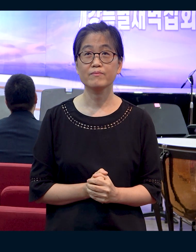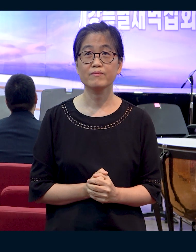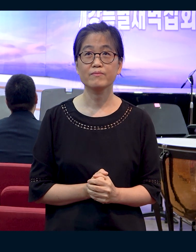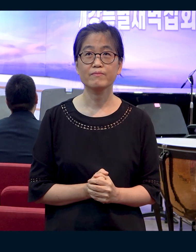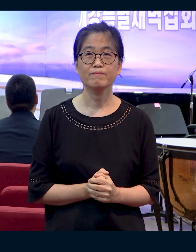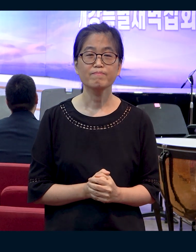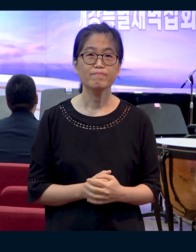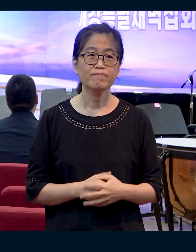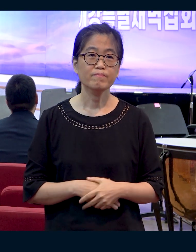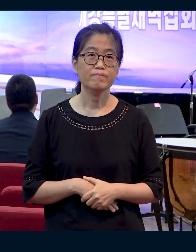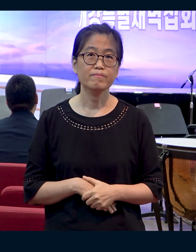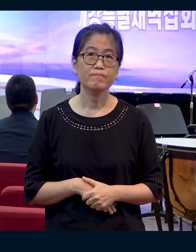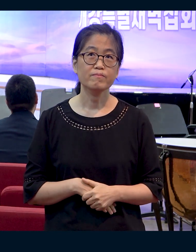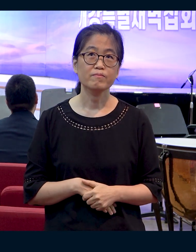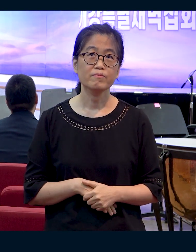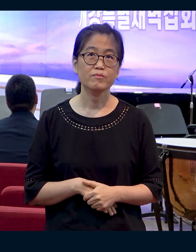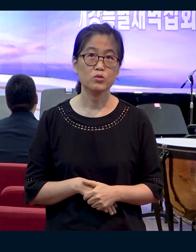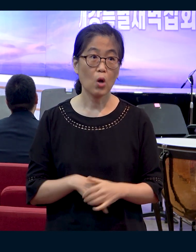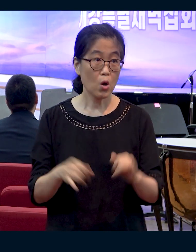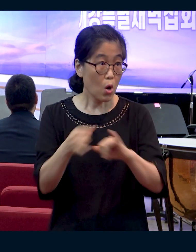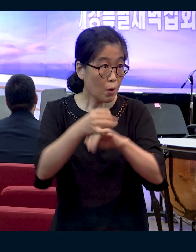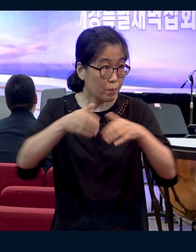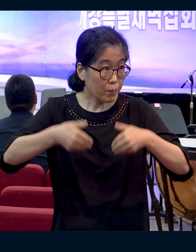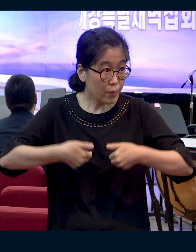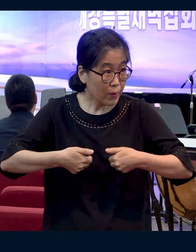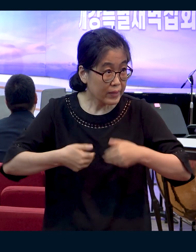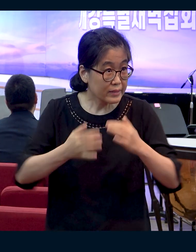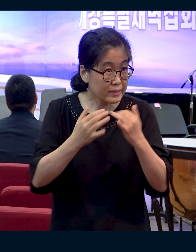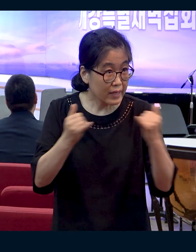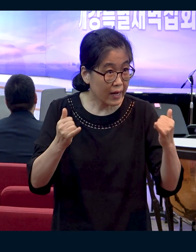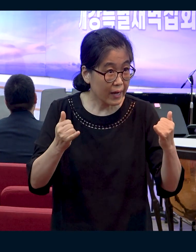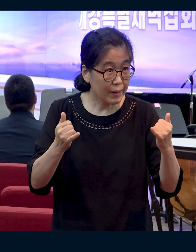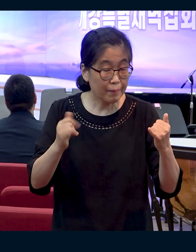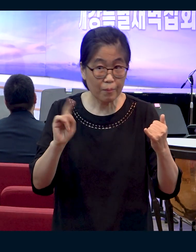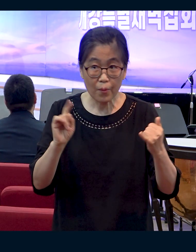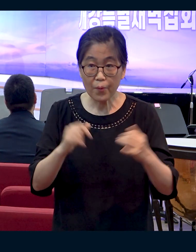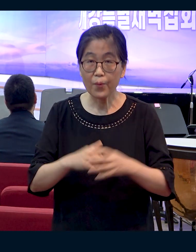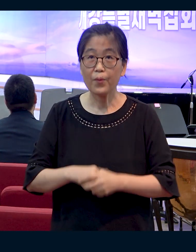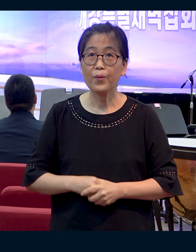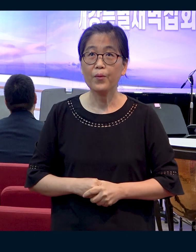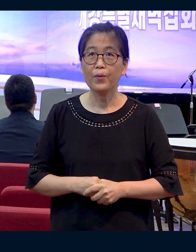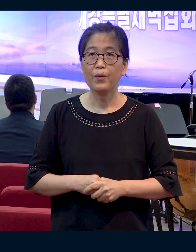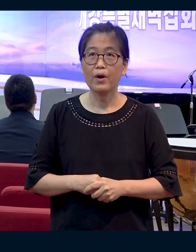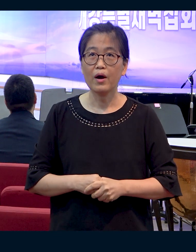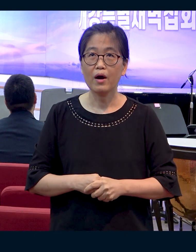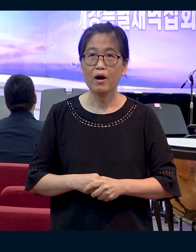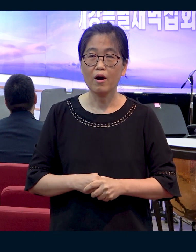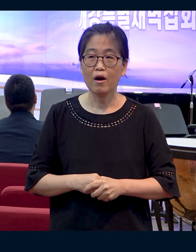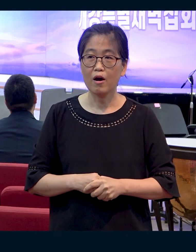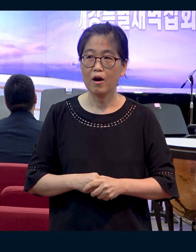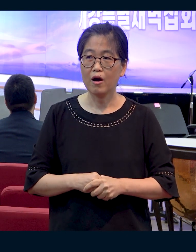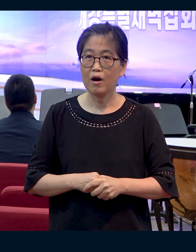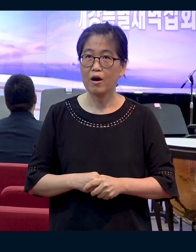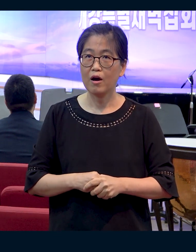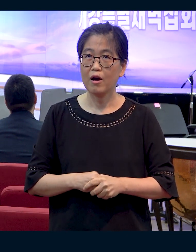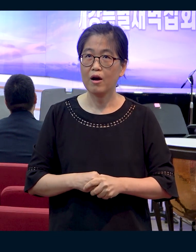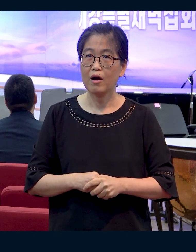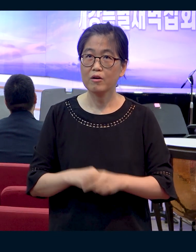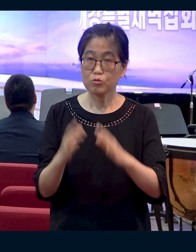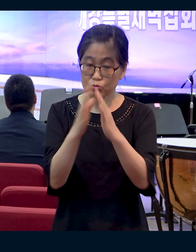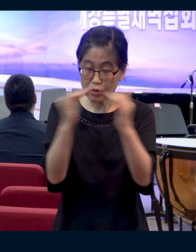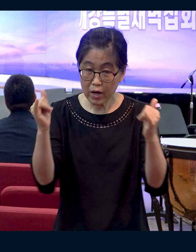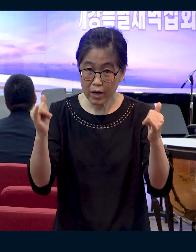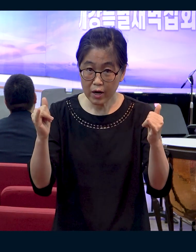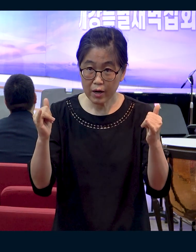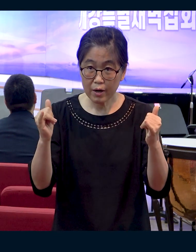사람. 유용한 사람도 마찬가지입니다. 유용하다, 정말 쓸모있다.